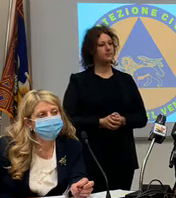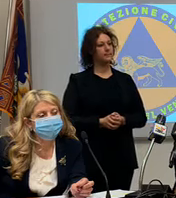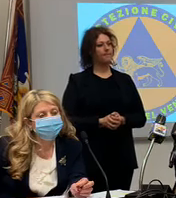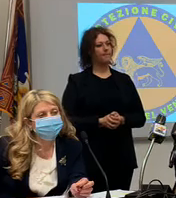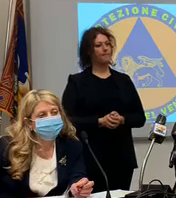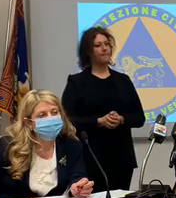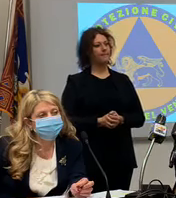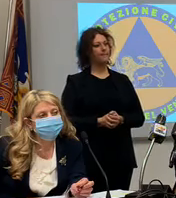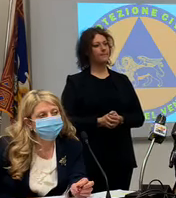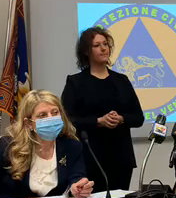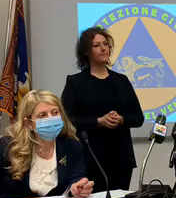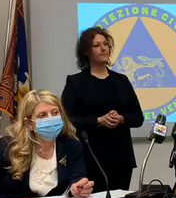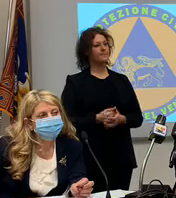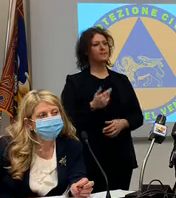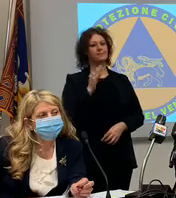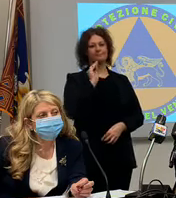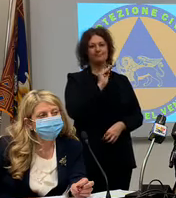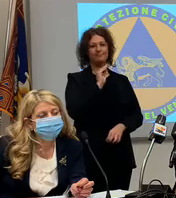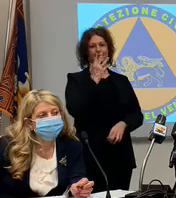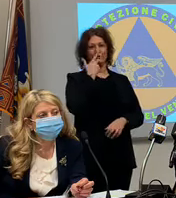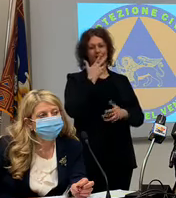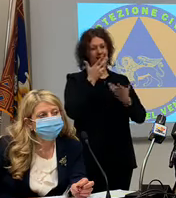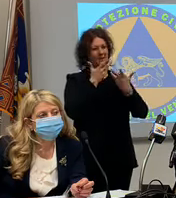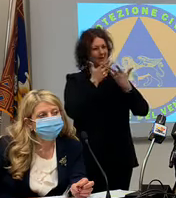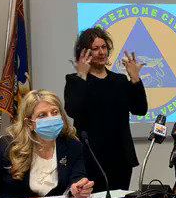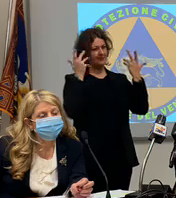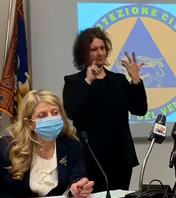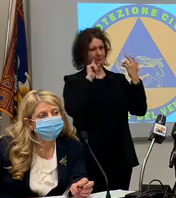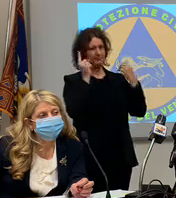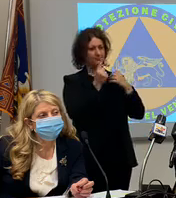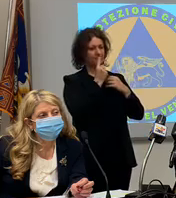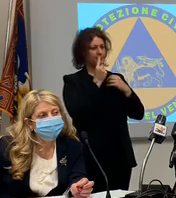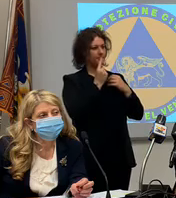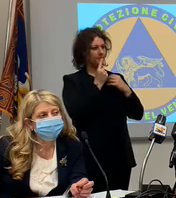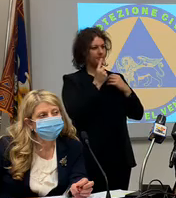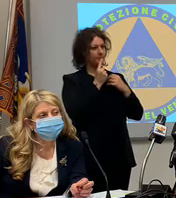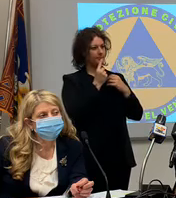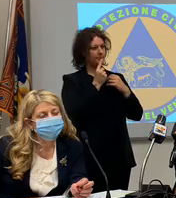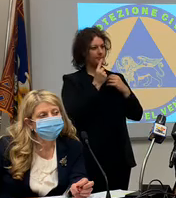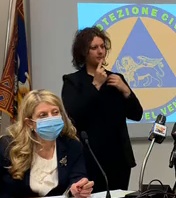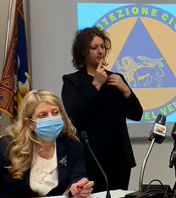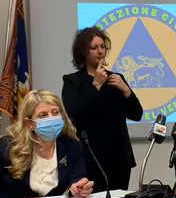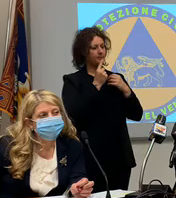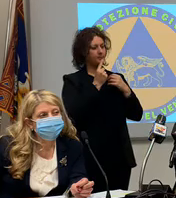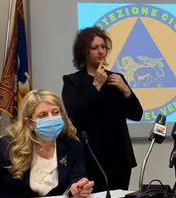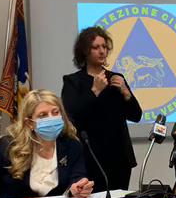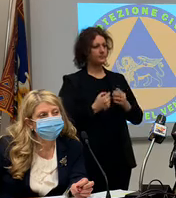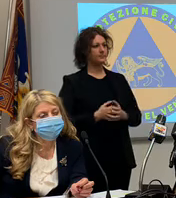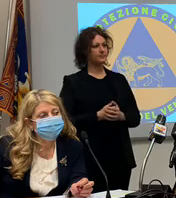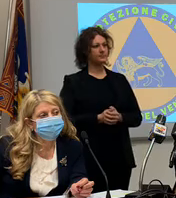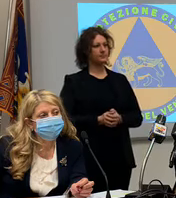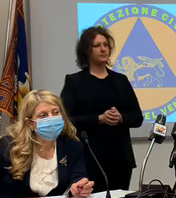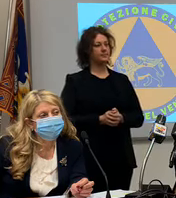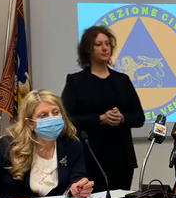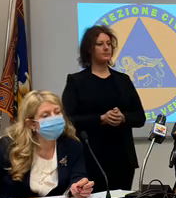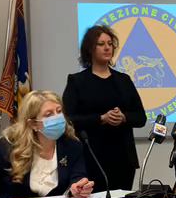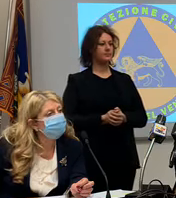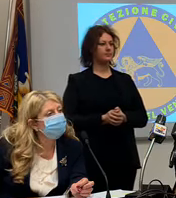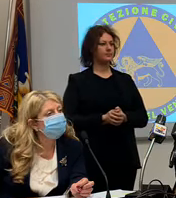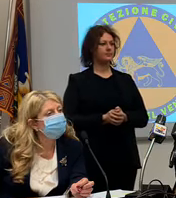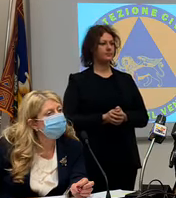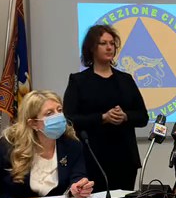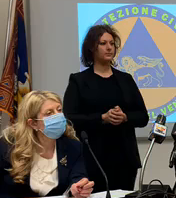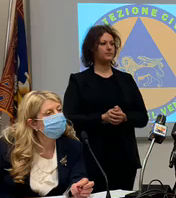posso per capire bene F in fondo questa cosa della diciamo del link tra